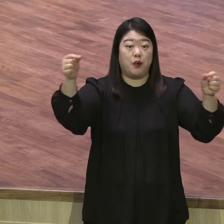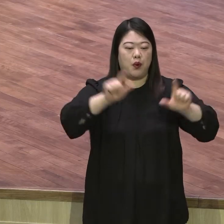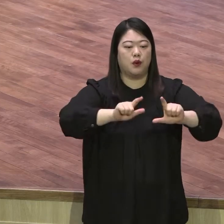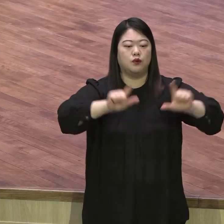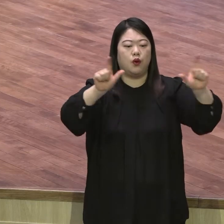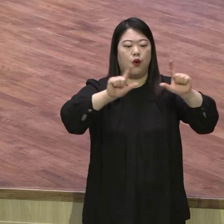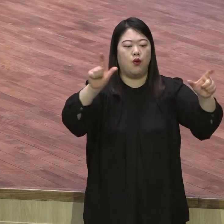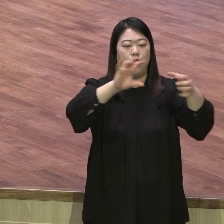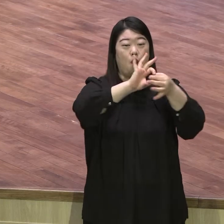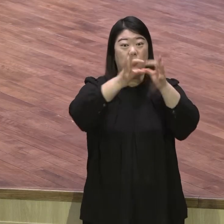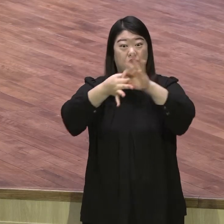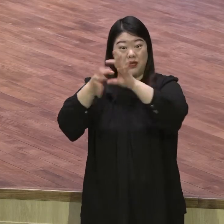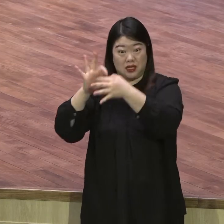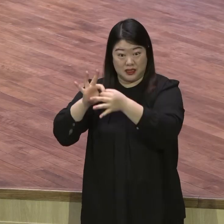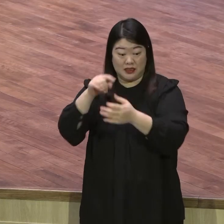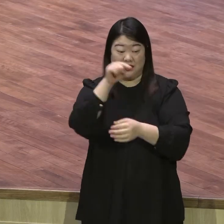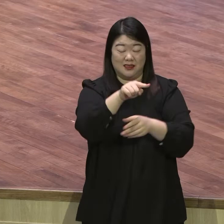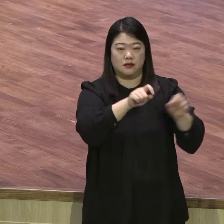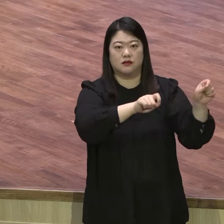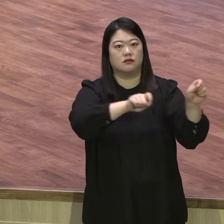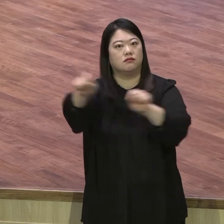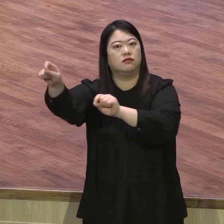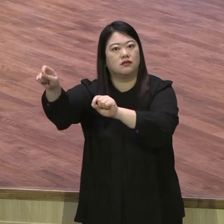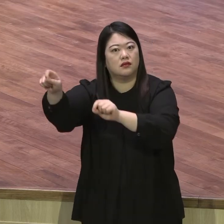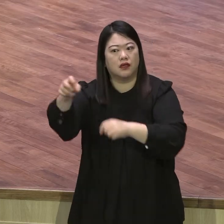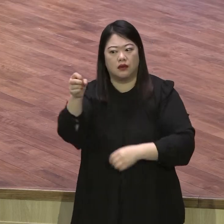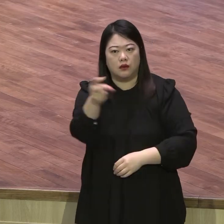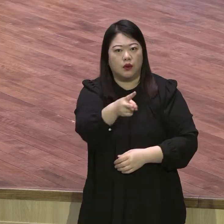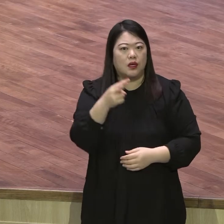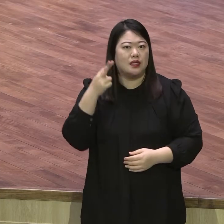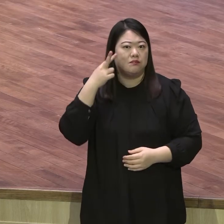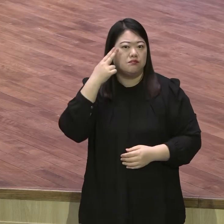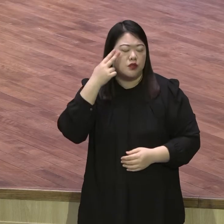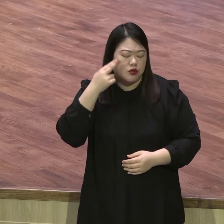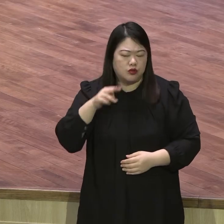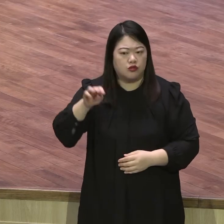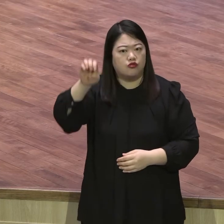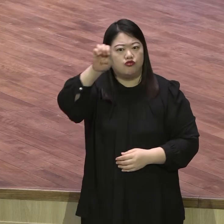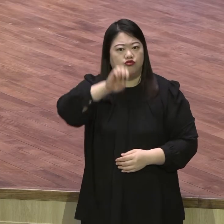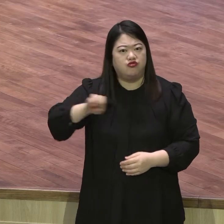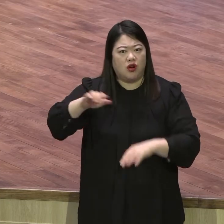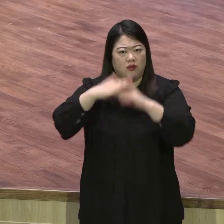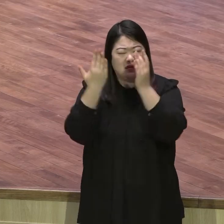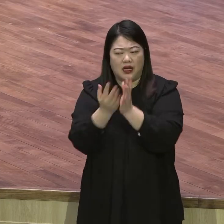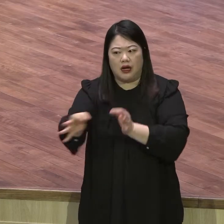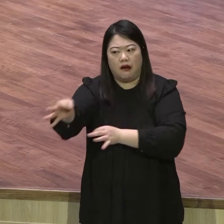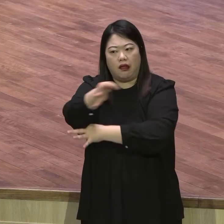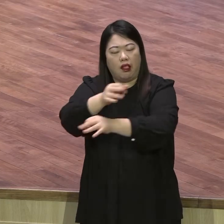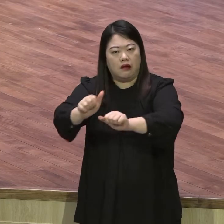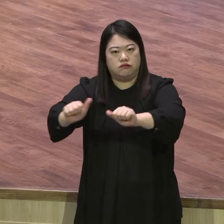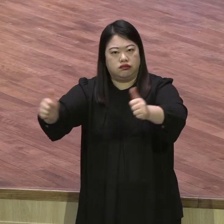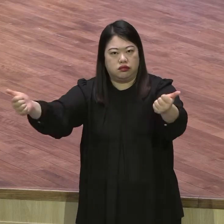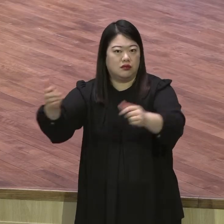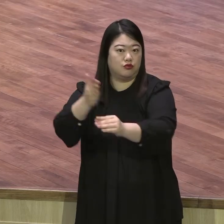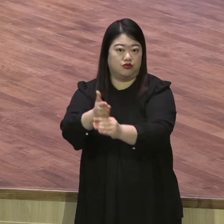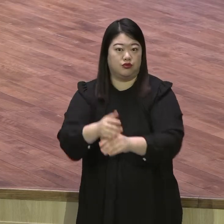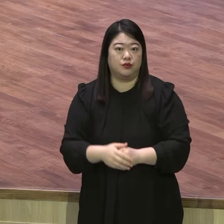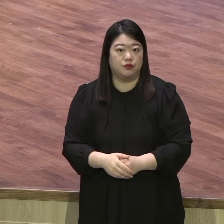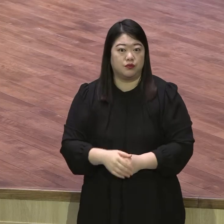되었고 유럽 이어서 미국까지 전 세계에 영향을 미치고 있습니다. 우리 교단적으로는